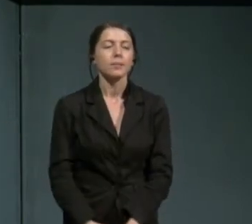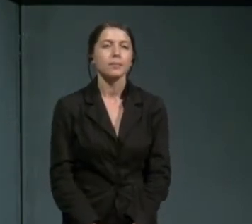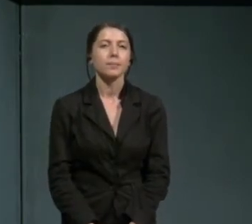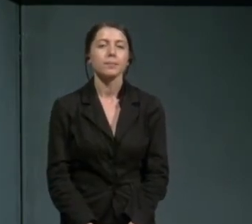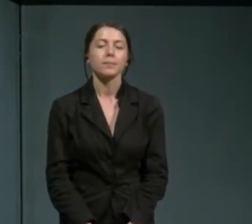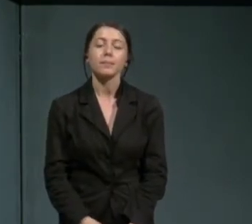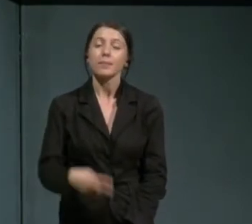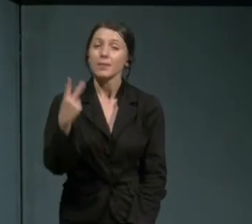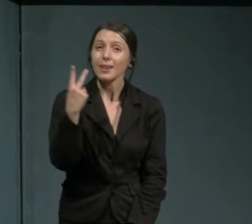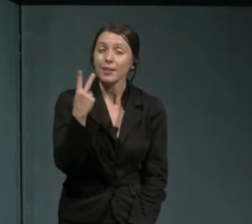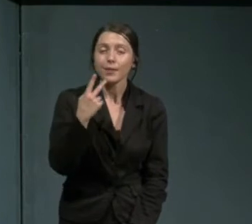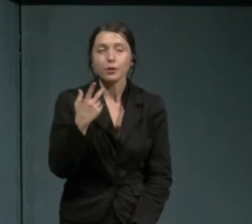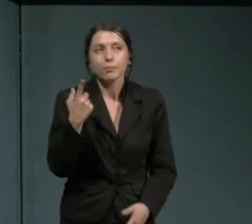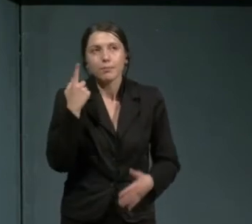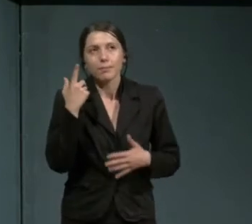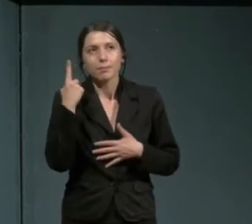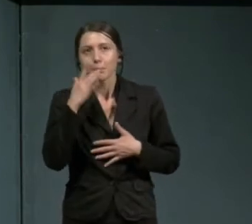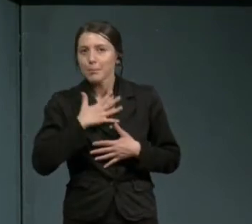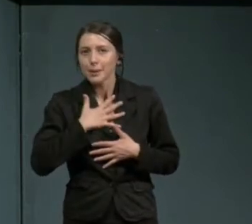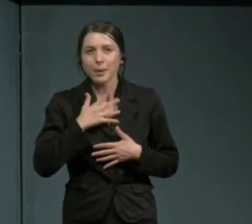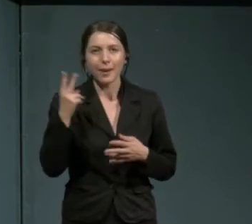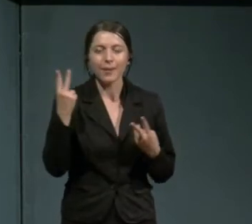per me almeno è vero